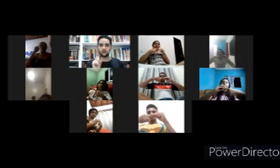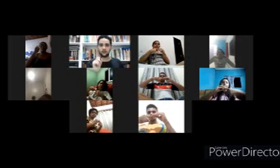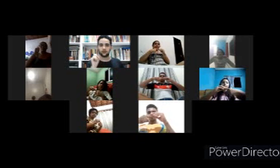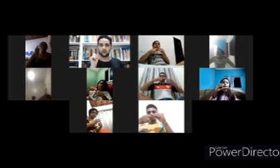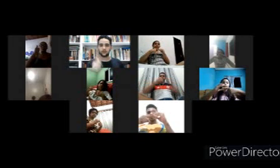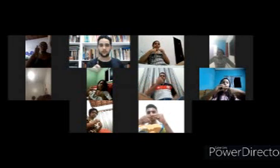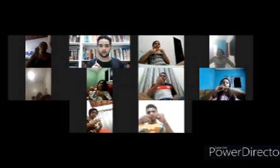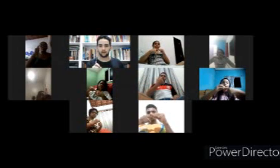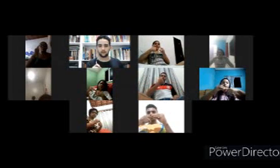e agora a de apertar.